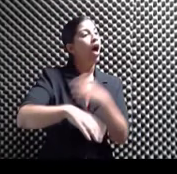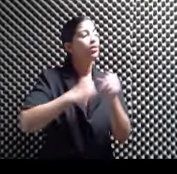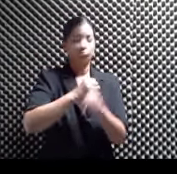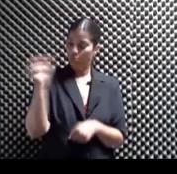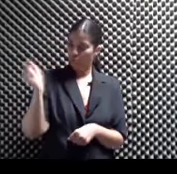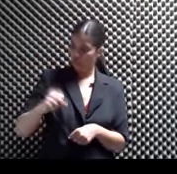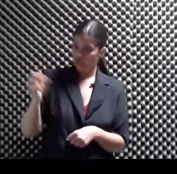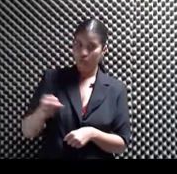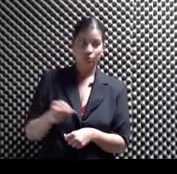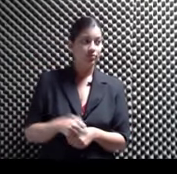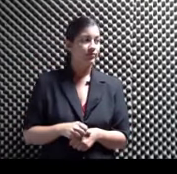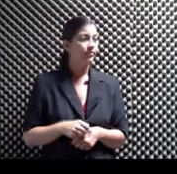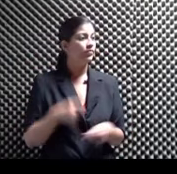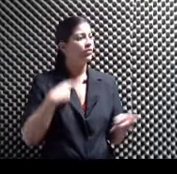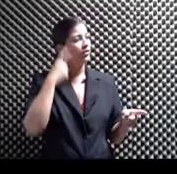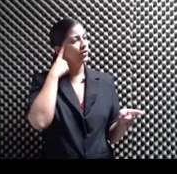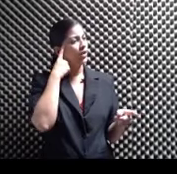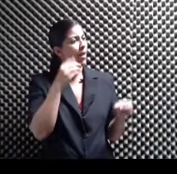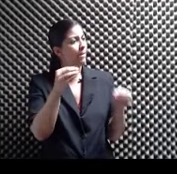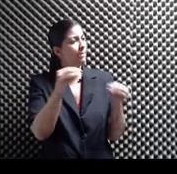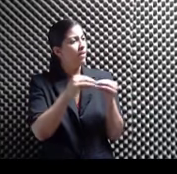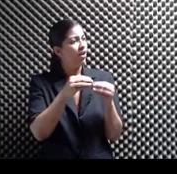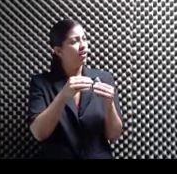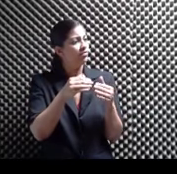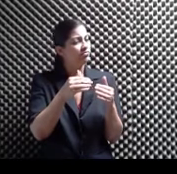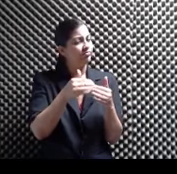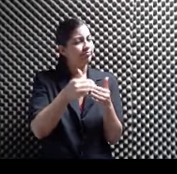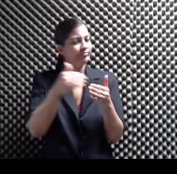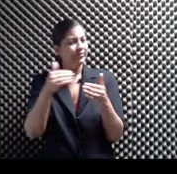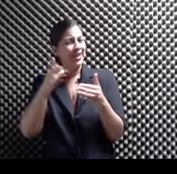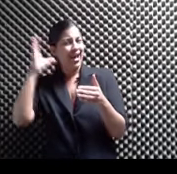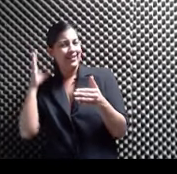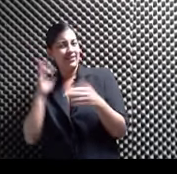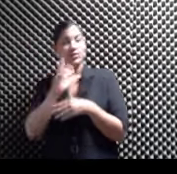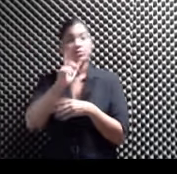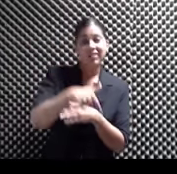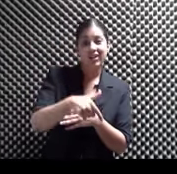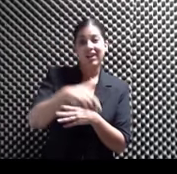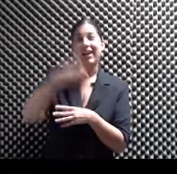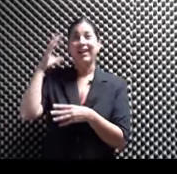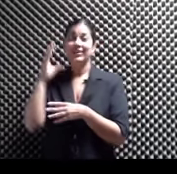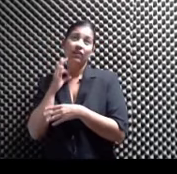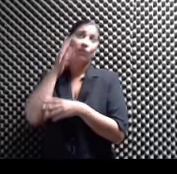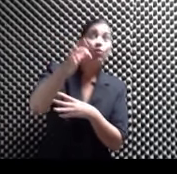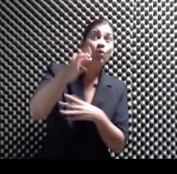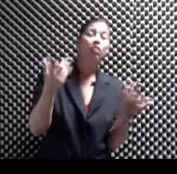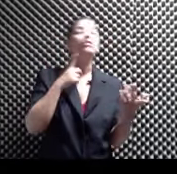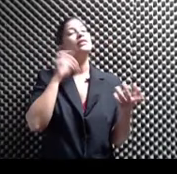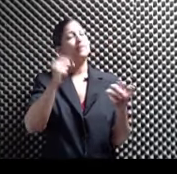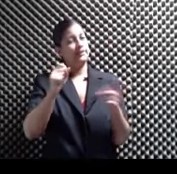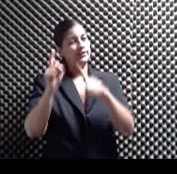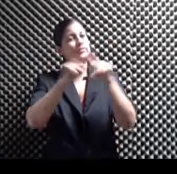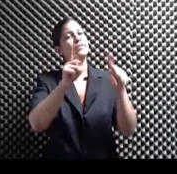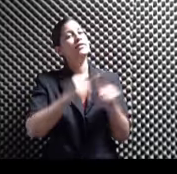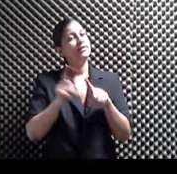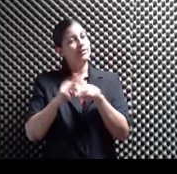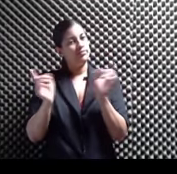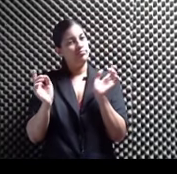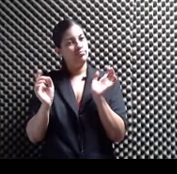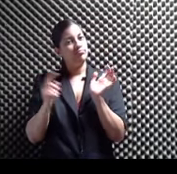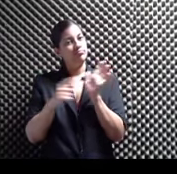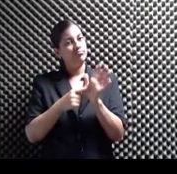Correcto. Años. Y la obra me parece que se va un poco, ¿verdad?, en retrospectiva. Correcto. También. Hay bastantes, hay varias escenas que